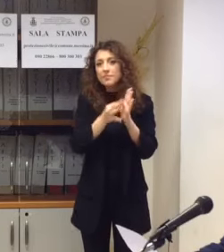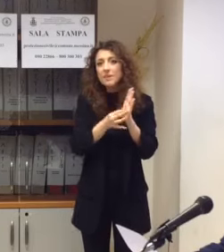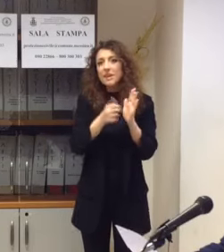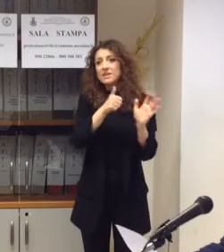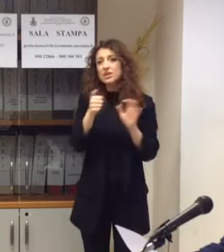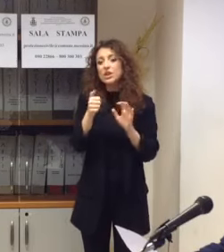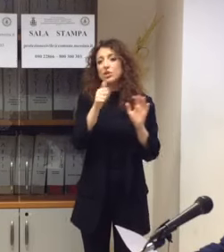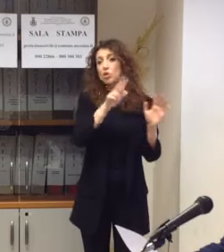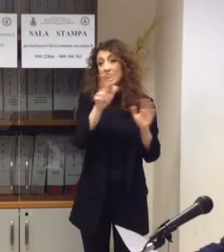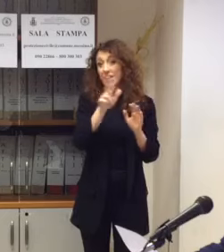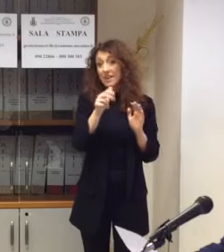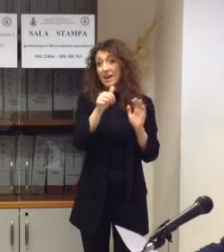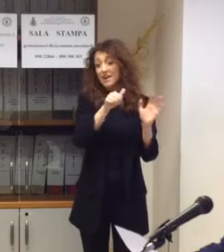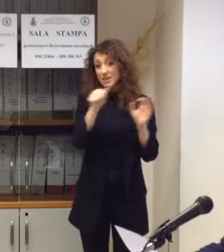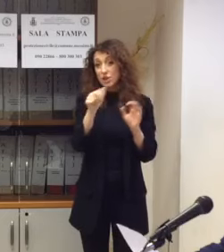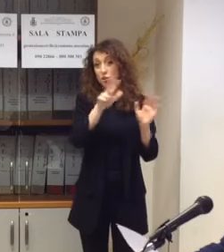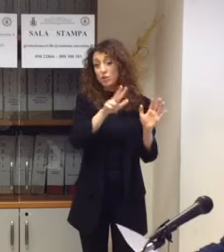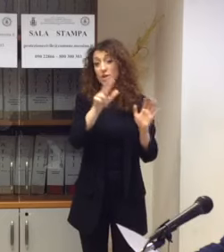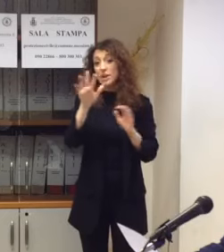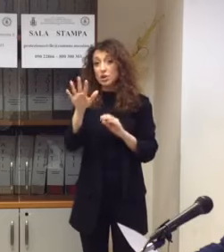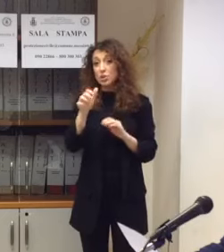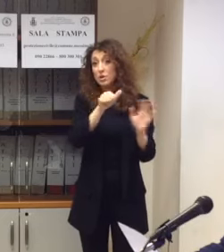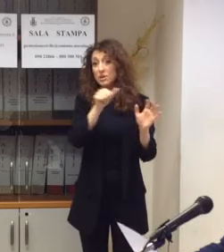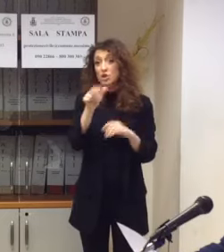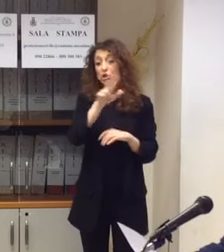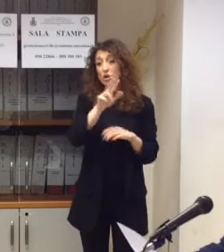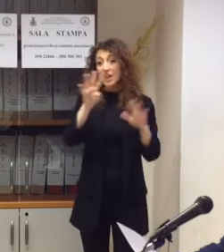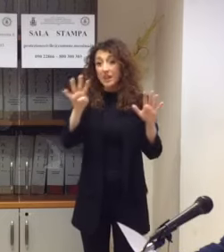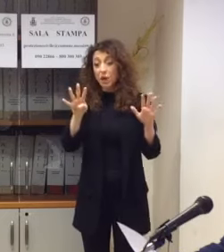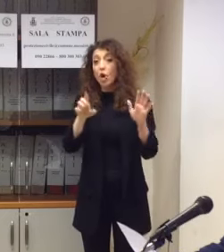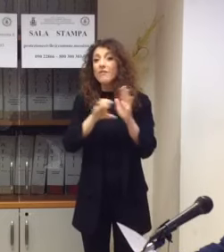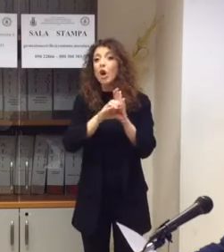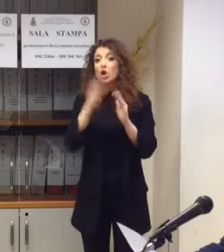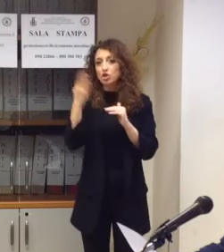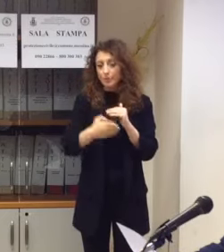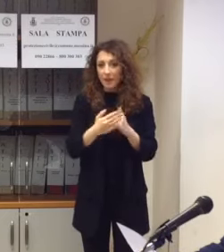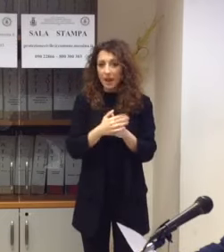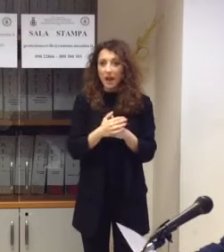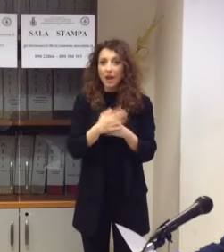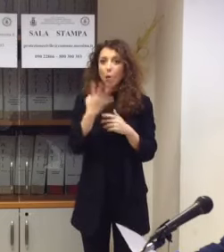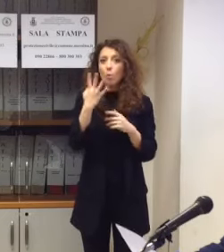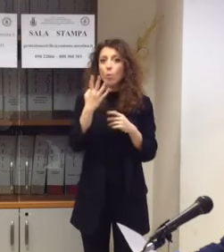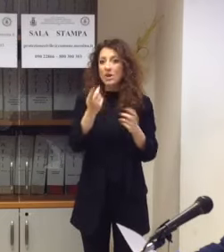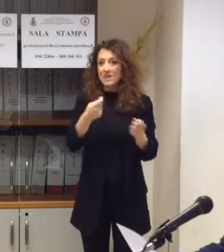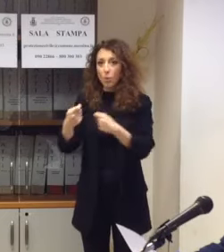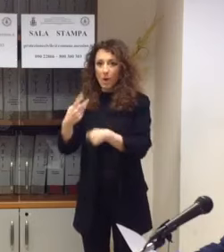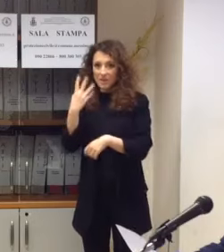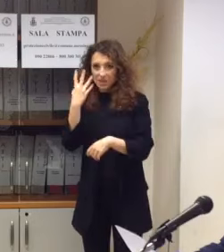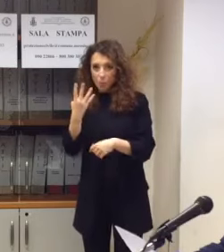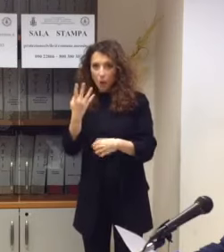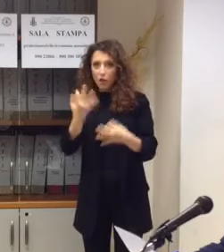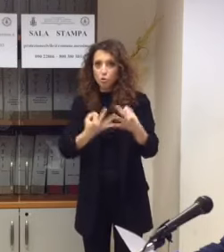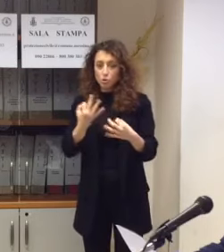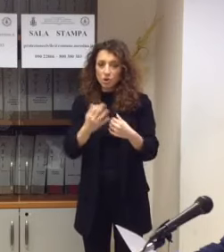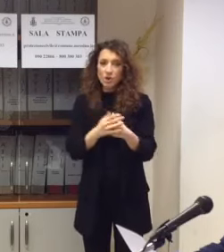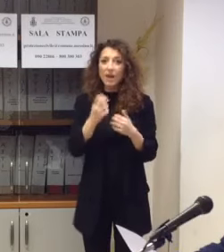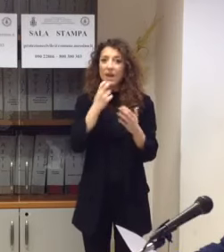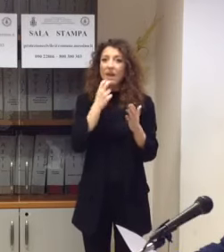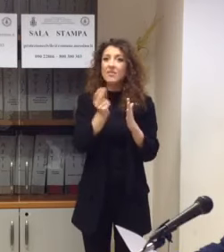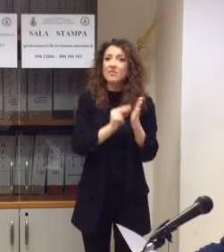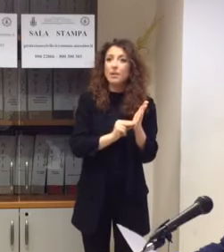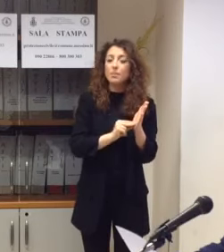633, 635 e 639 codice penale, 4 sequestri giudiziari e un verbale in violazione dell'ordinanza